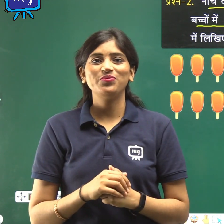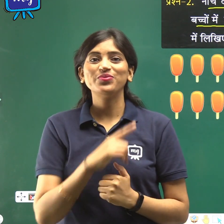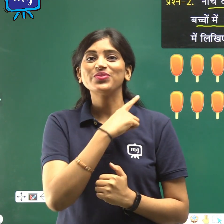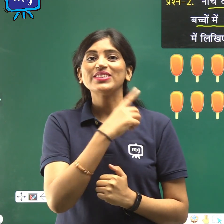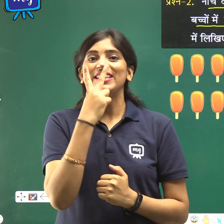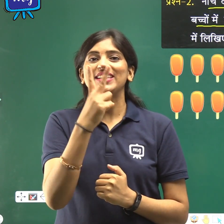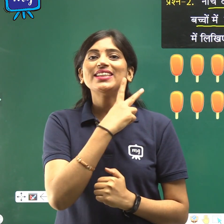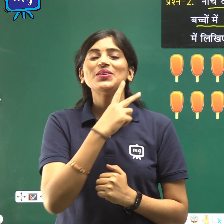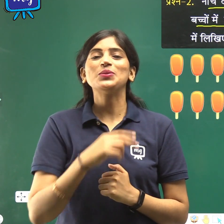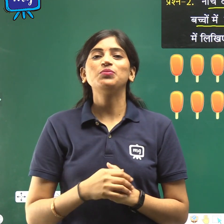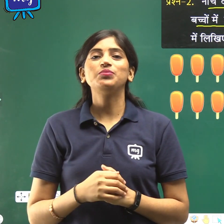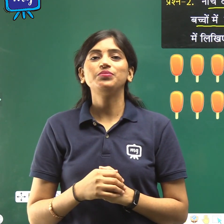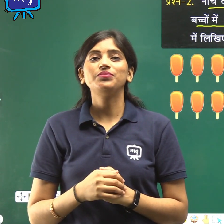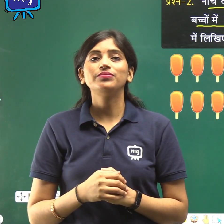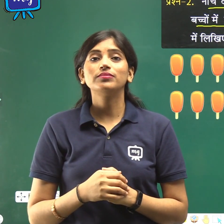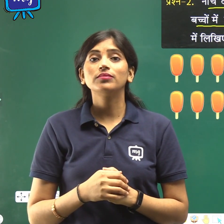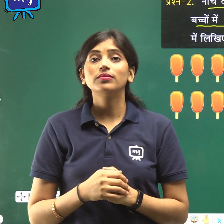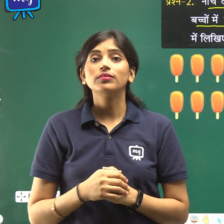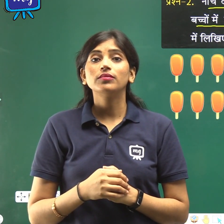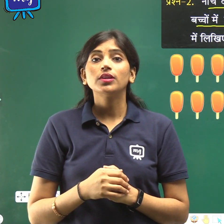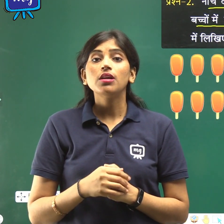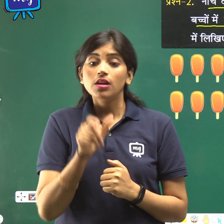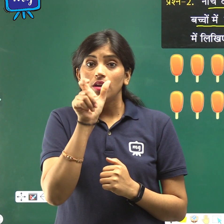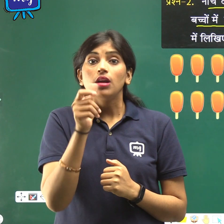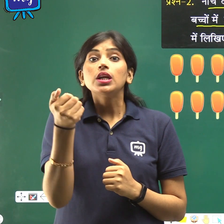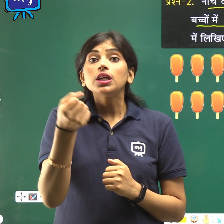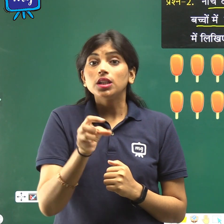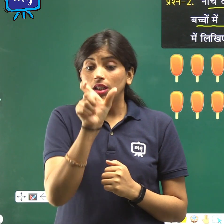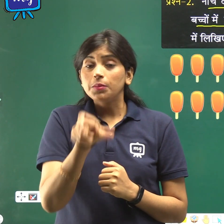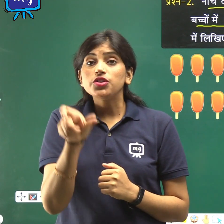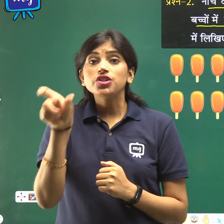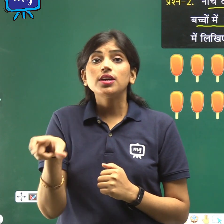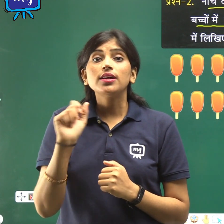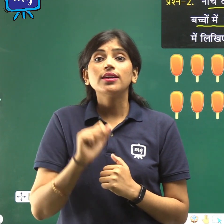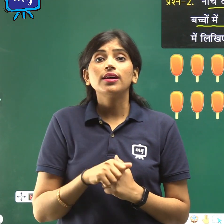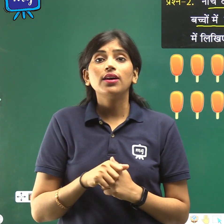इधर देखो, ये कितनी बची है?